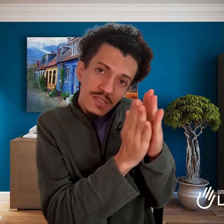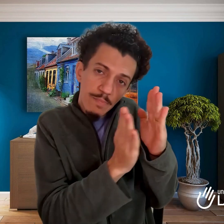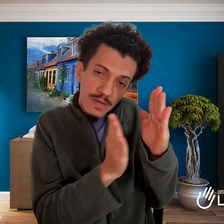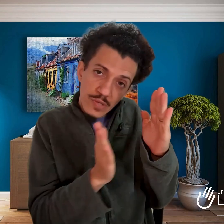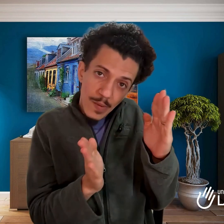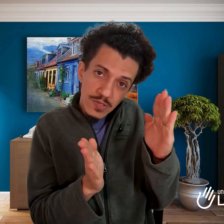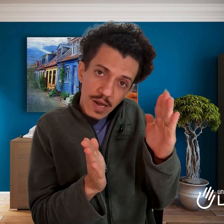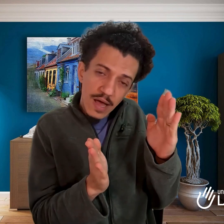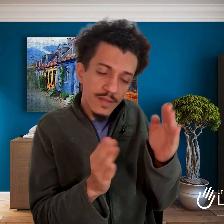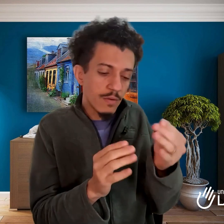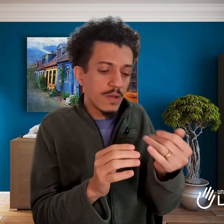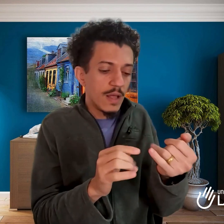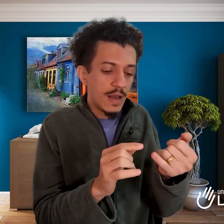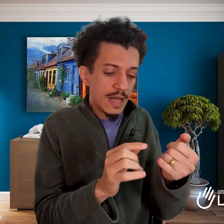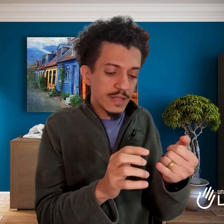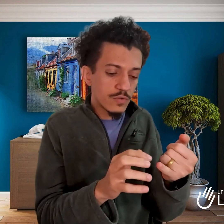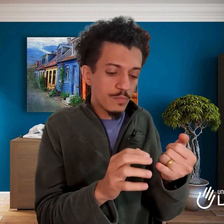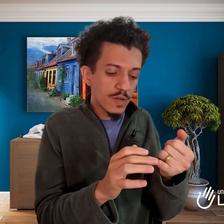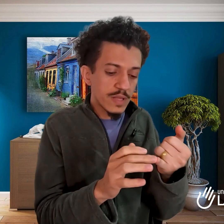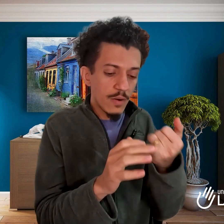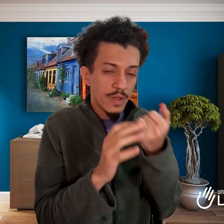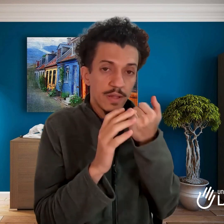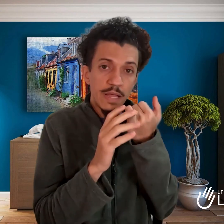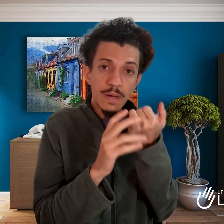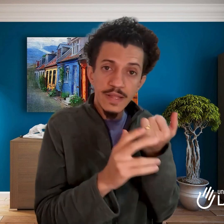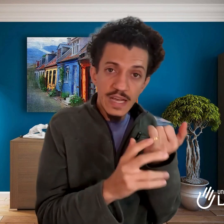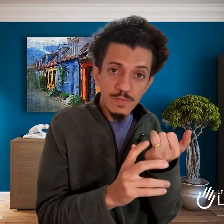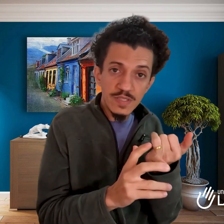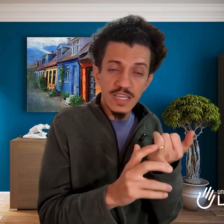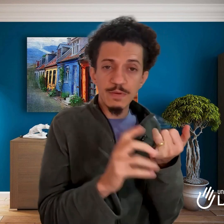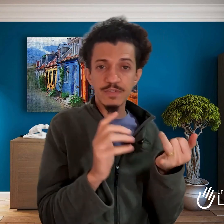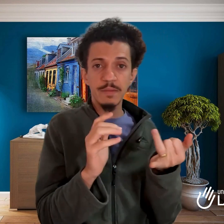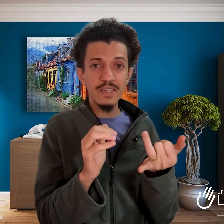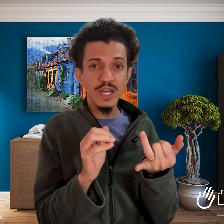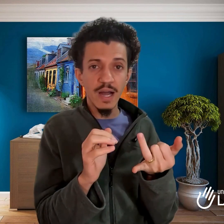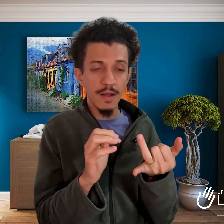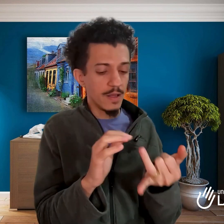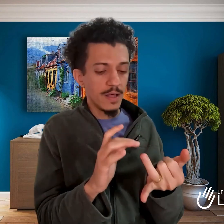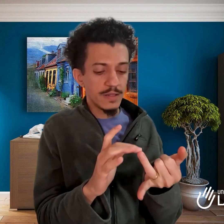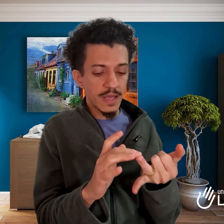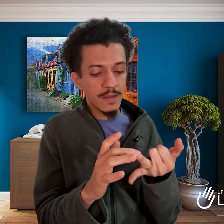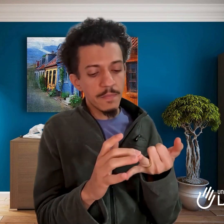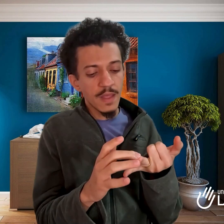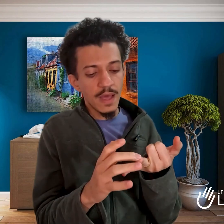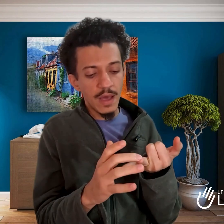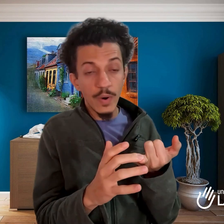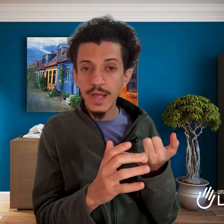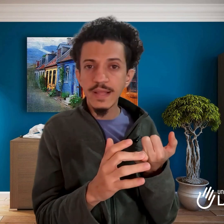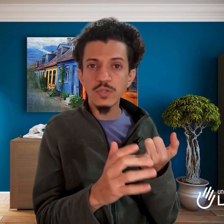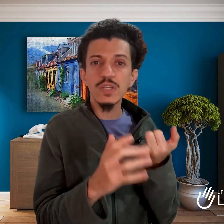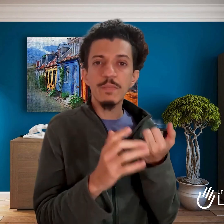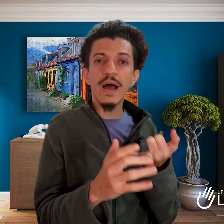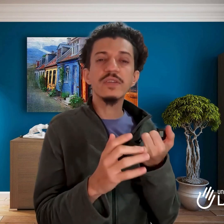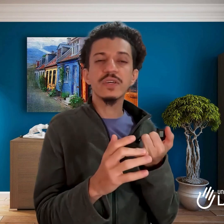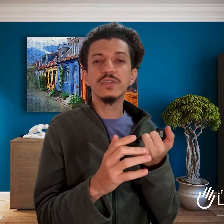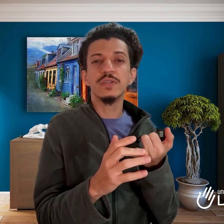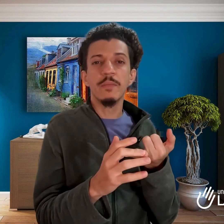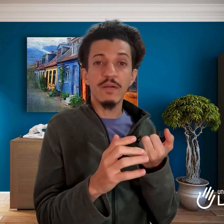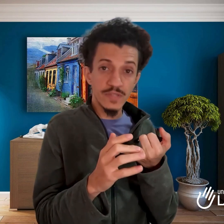passo a passo lá. Então, lá dentro do portal tem materiais especiais para você baixar, tem orientações práticas para você